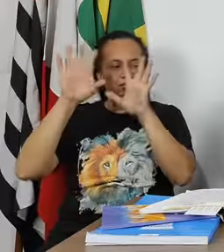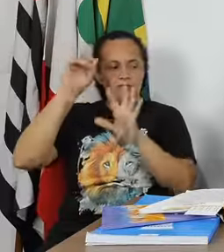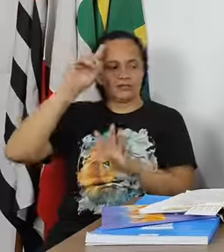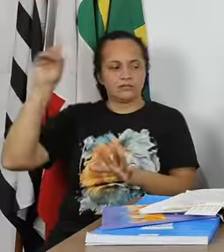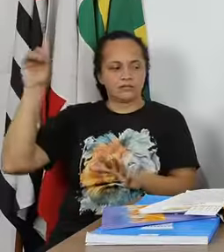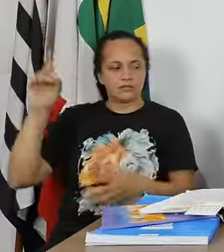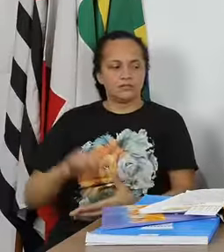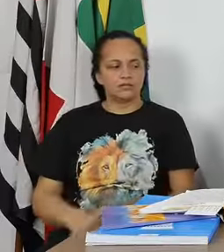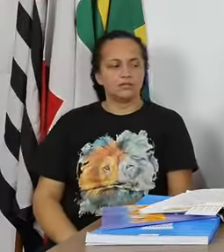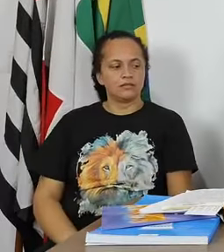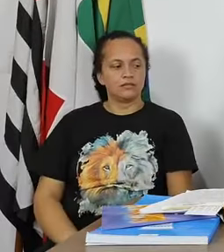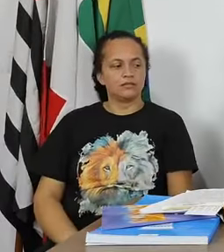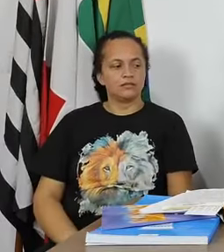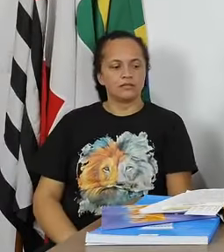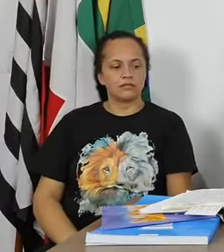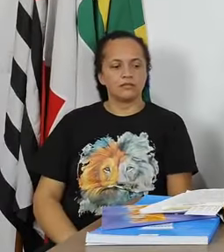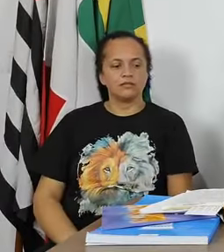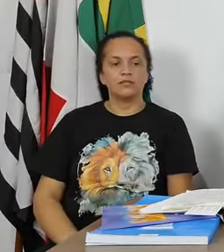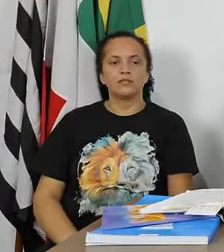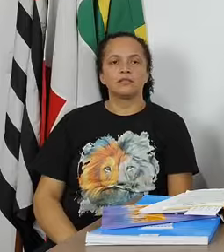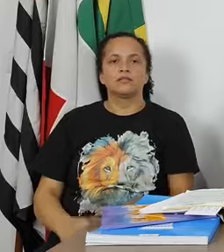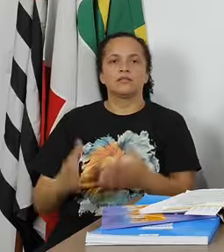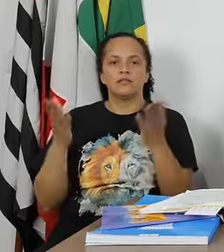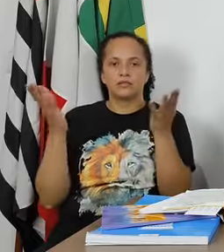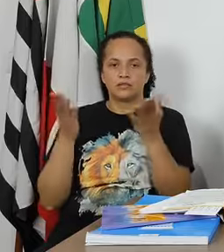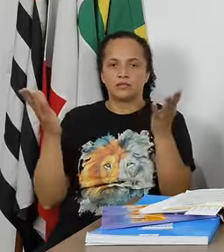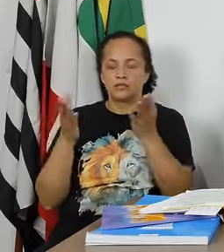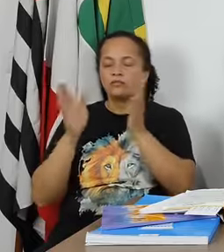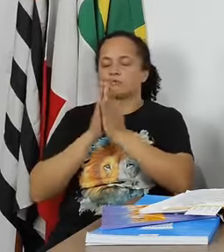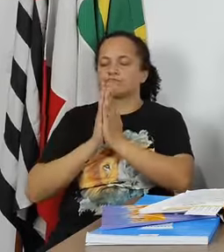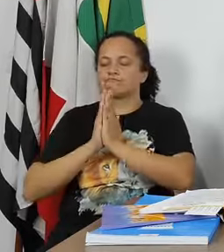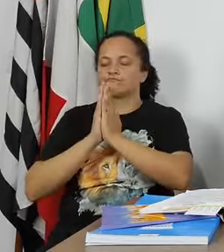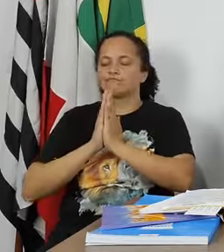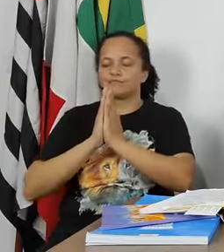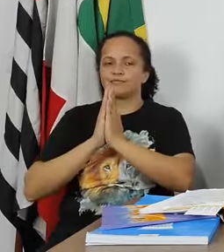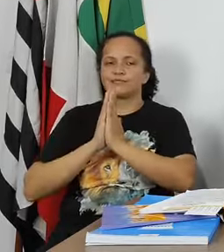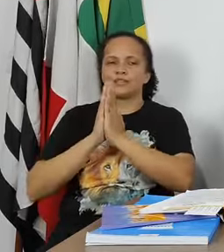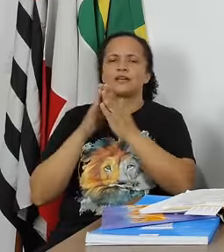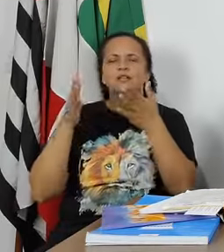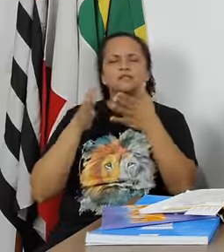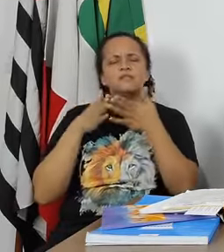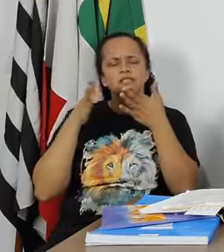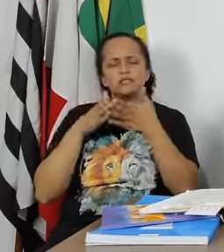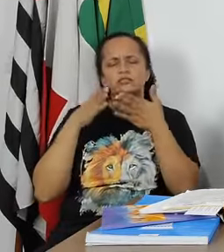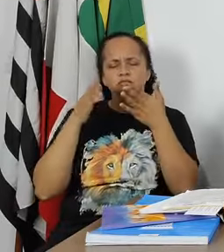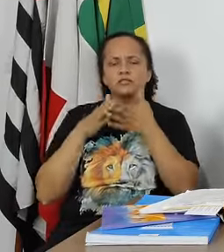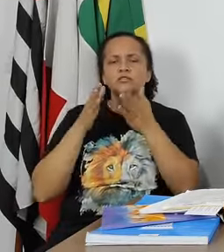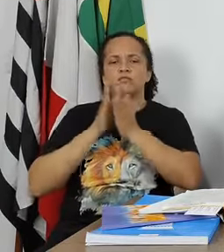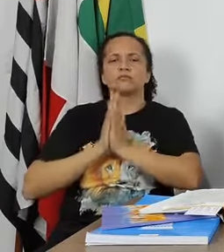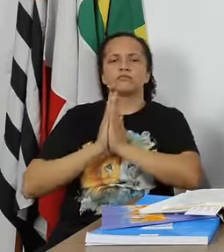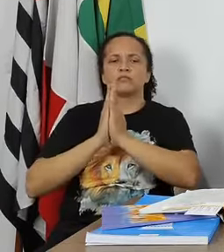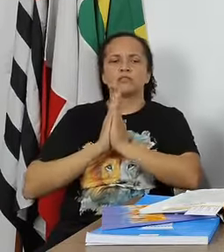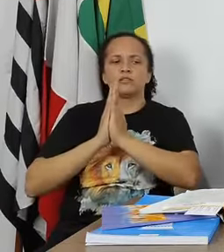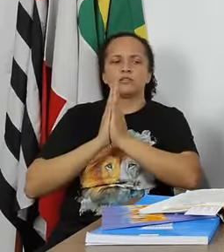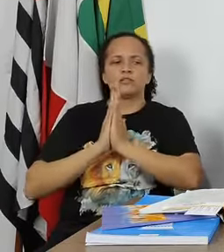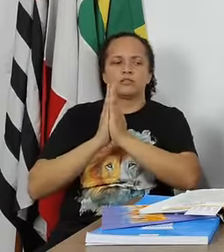Eu queria abrir esse momento de oração, fazer um pedido de oração, pedido de oração